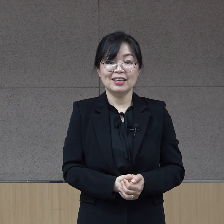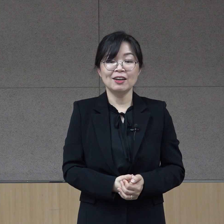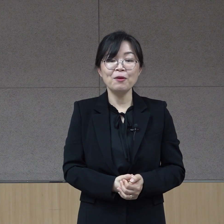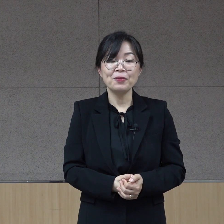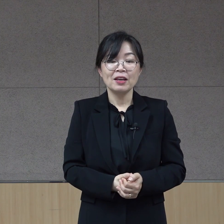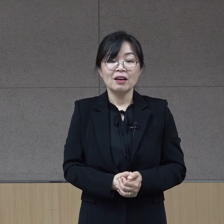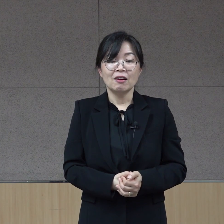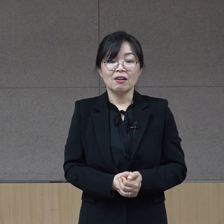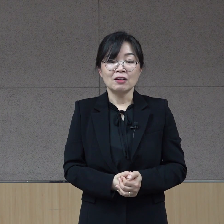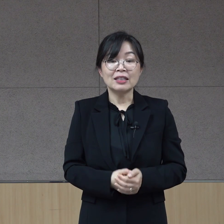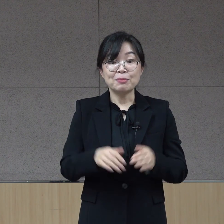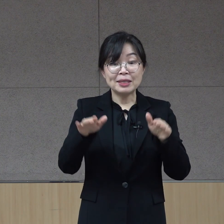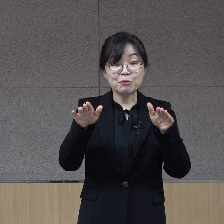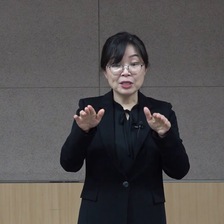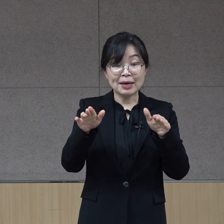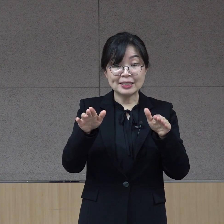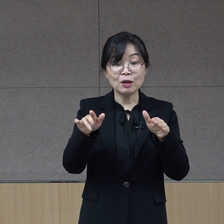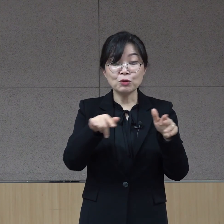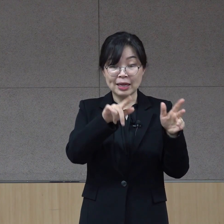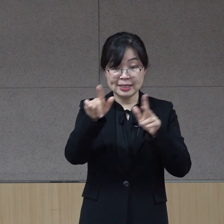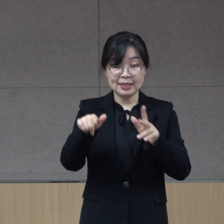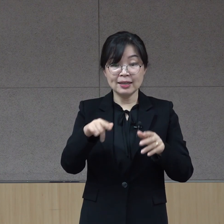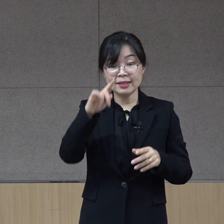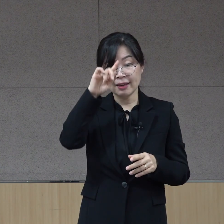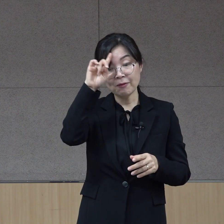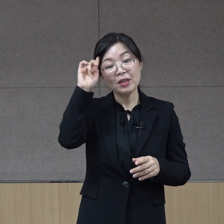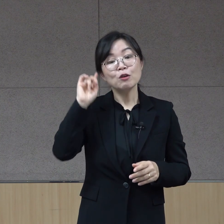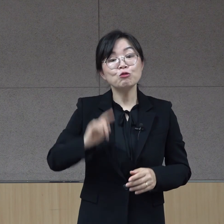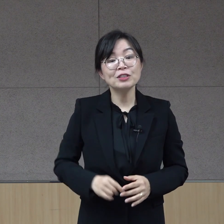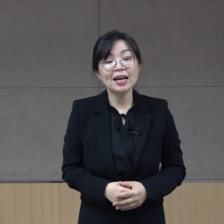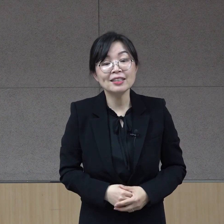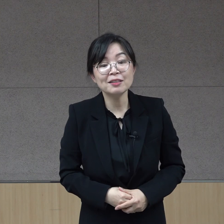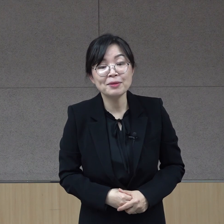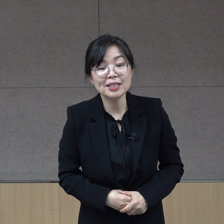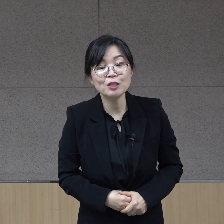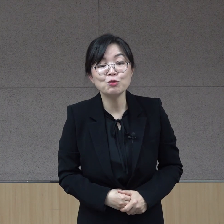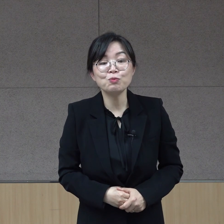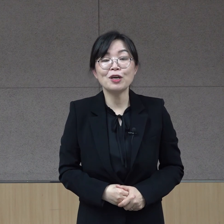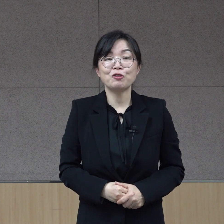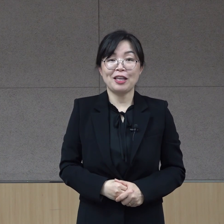그래서 일단 밑에 문장까지 하고 다시 할게요. 우산을 미리 준비해 주세요.